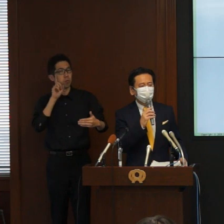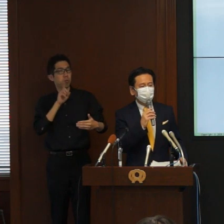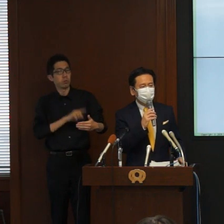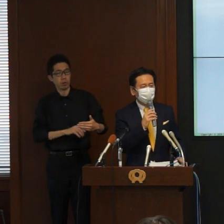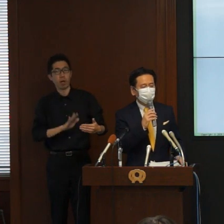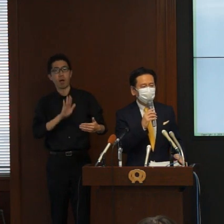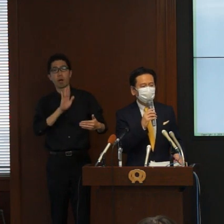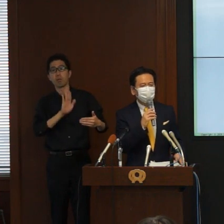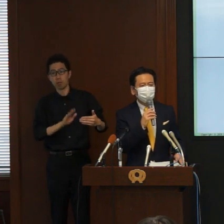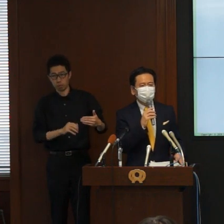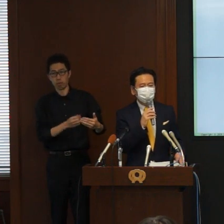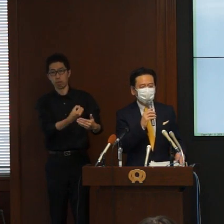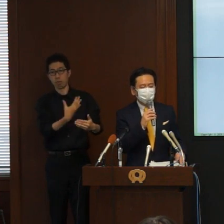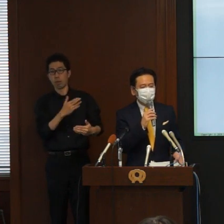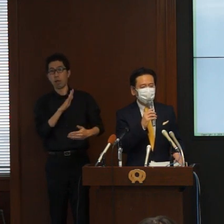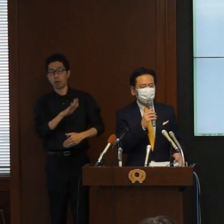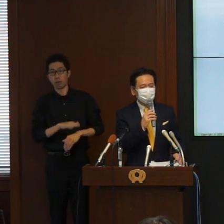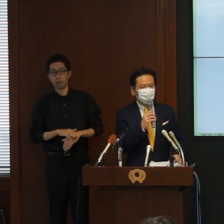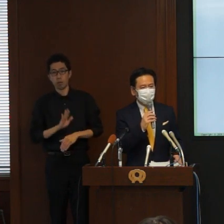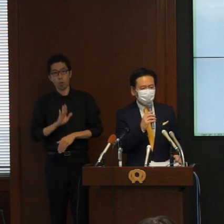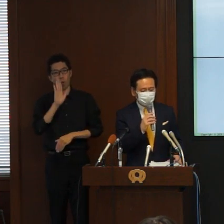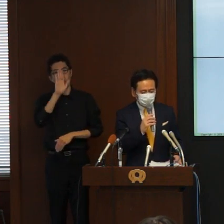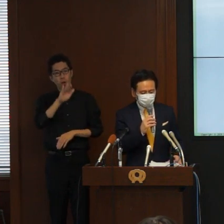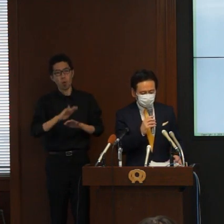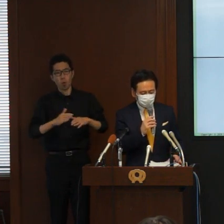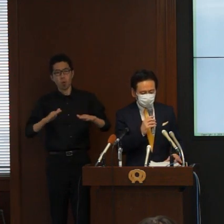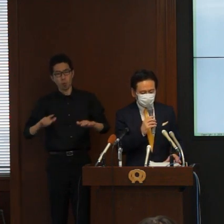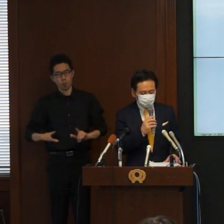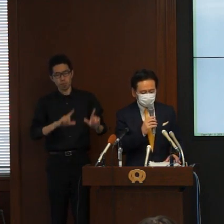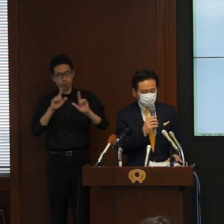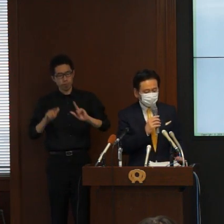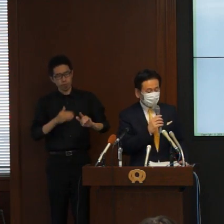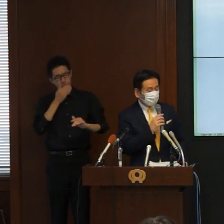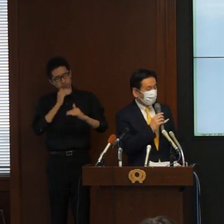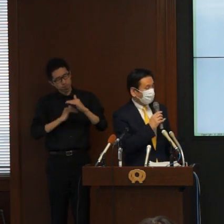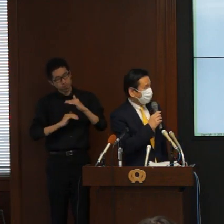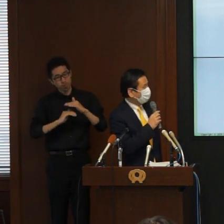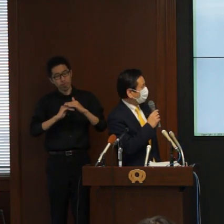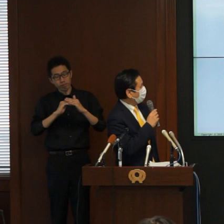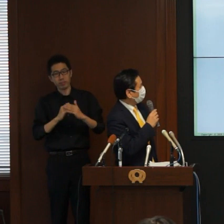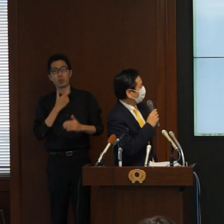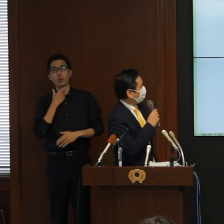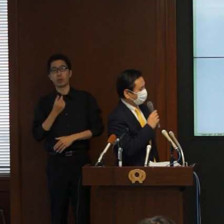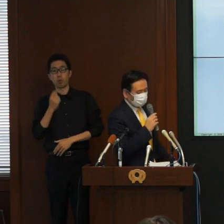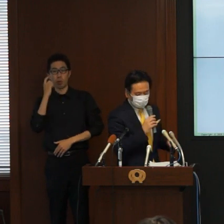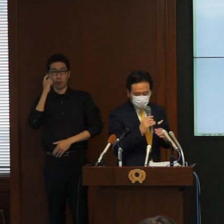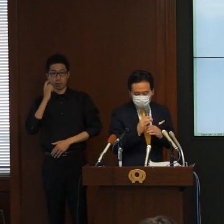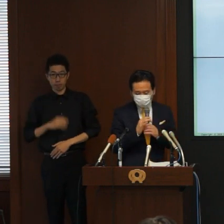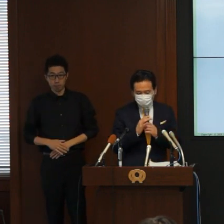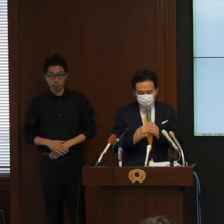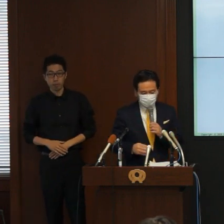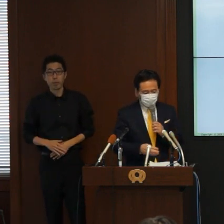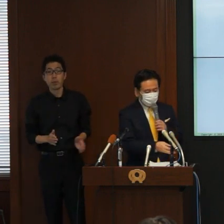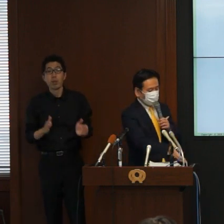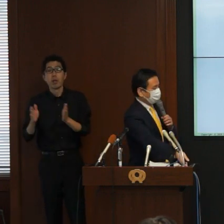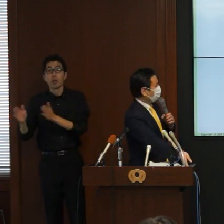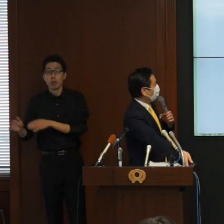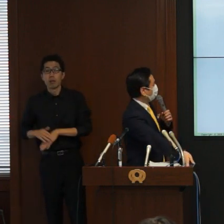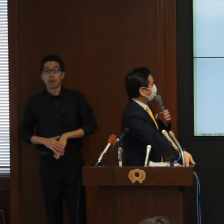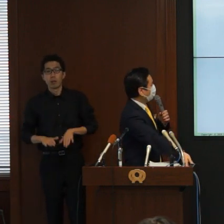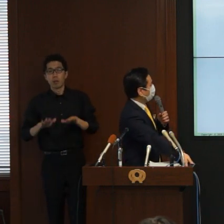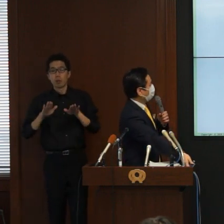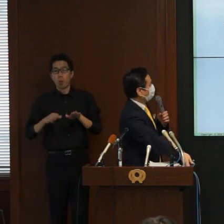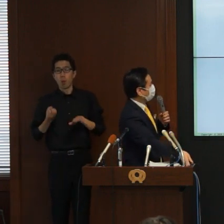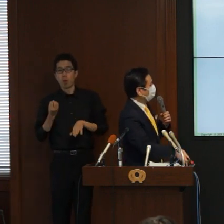から日々子どもたちが充実した毎日を過ごしていただきたいと考えています。さて、今日は令